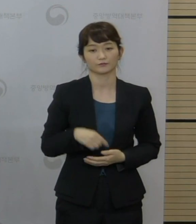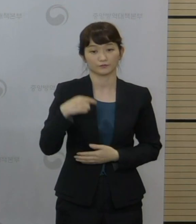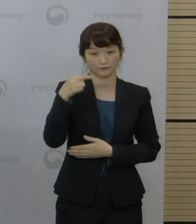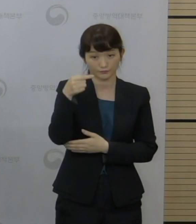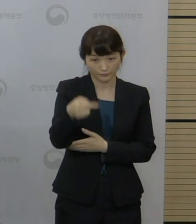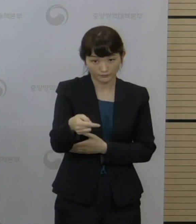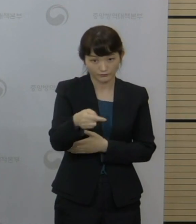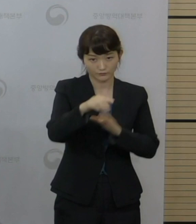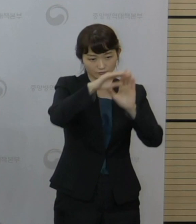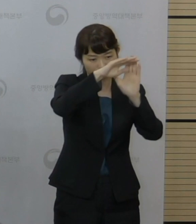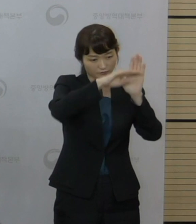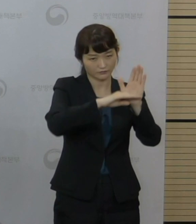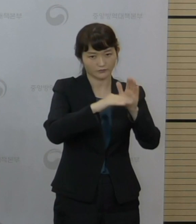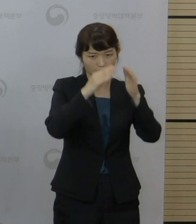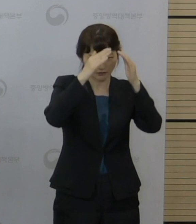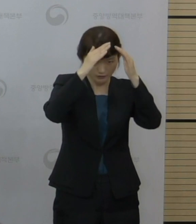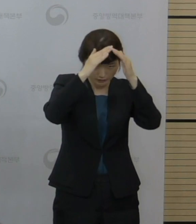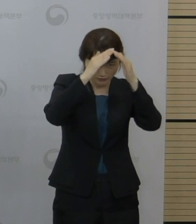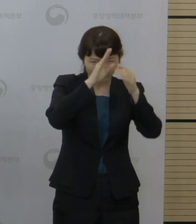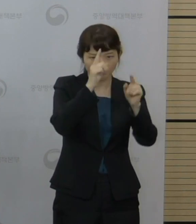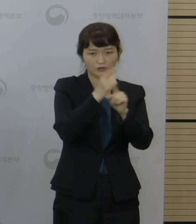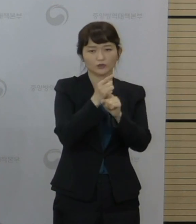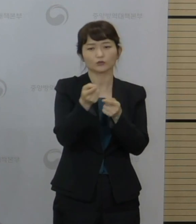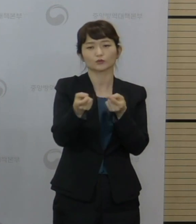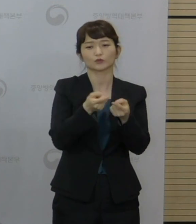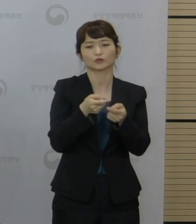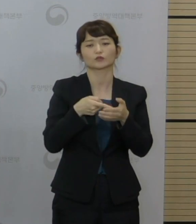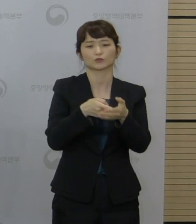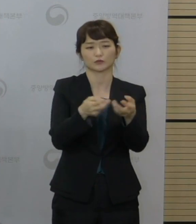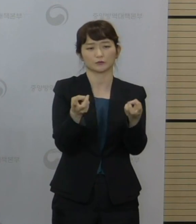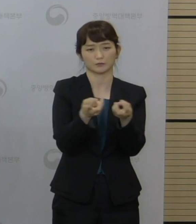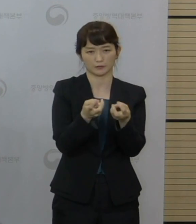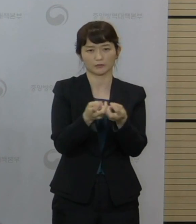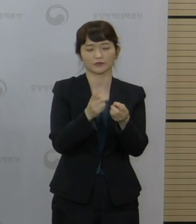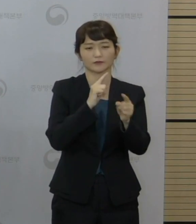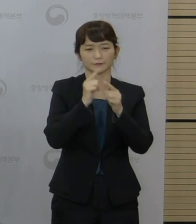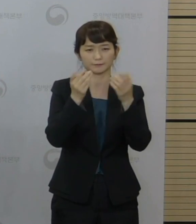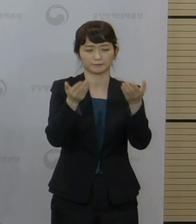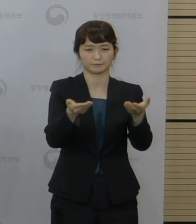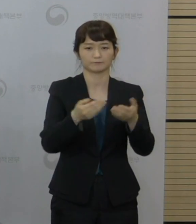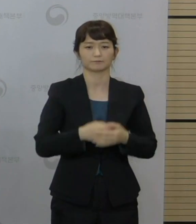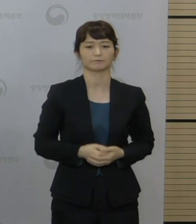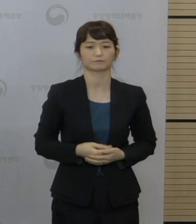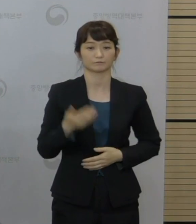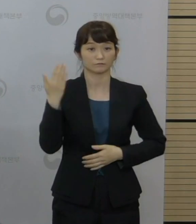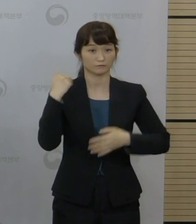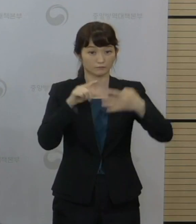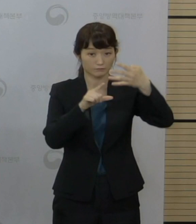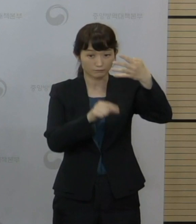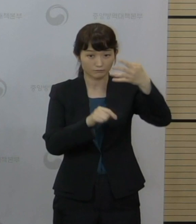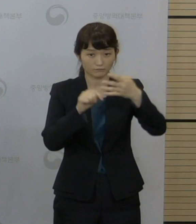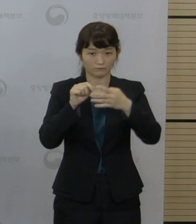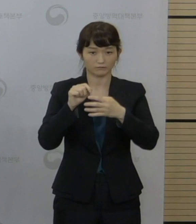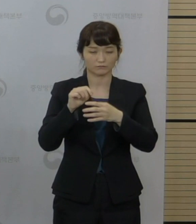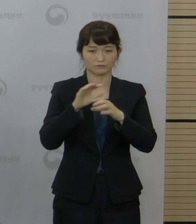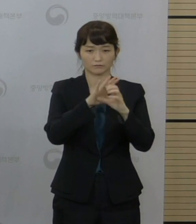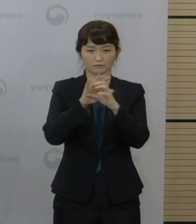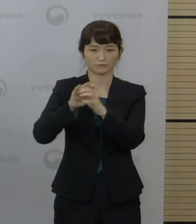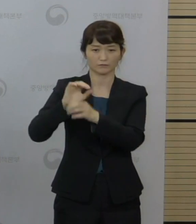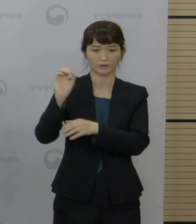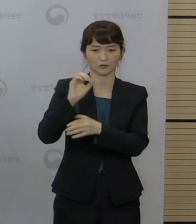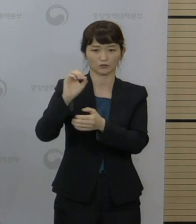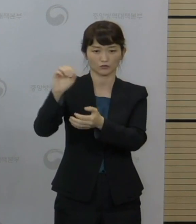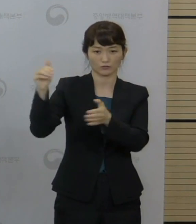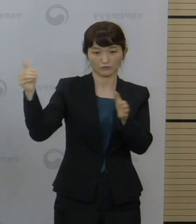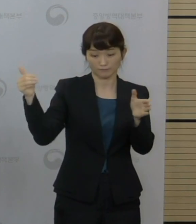다음으로는 단계적 재택치료 조정 추진 방안 관련해서 말씀드리겠습니다. 지난 4월 포스트 오미크론 대책